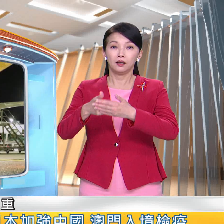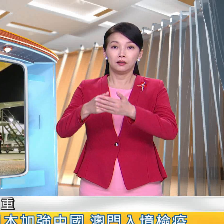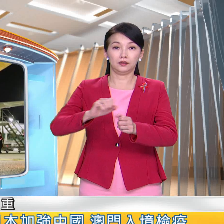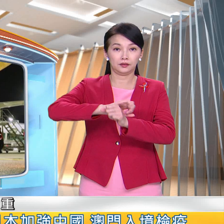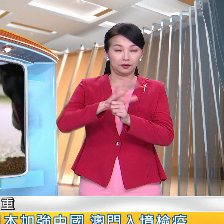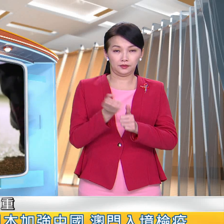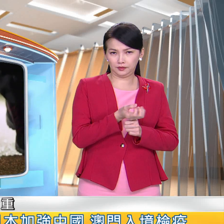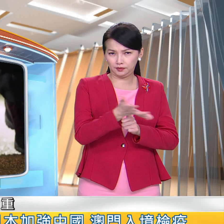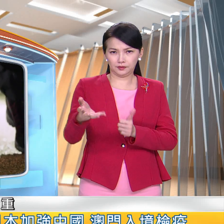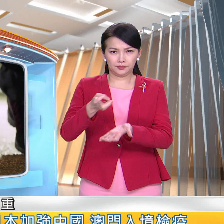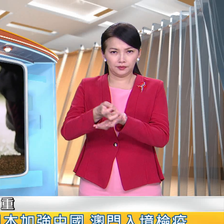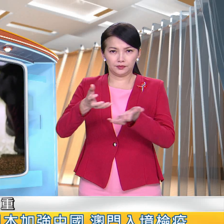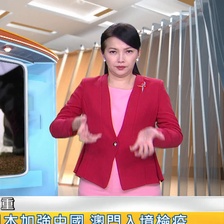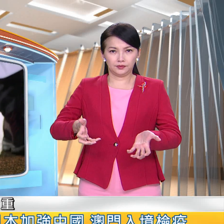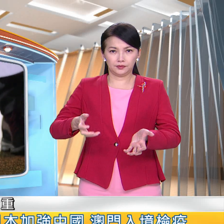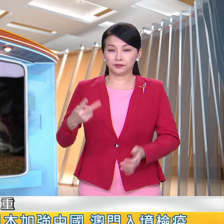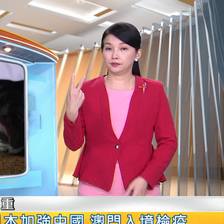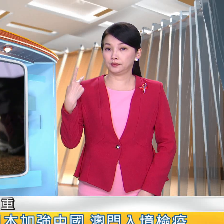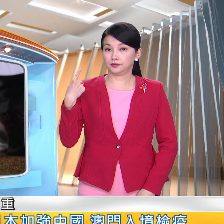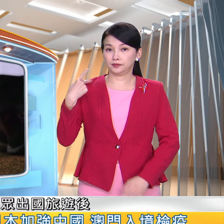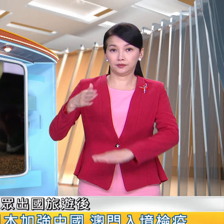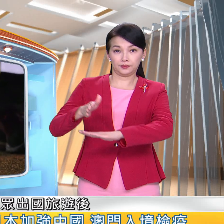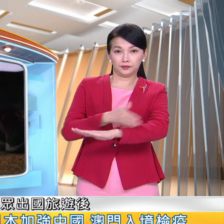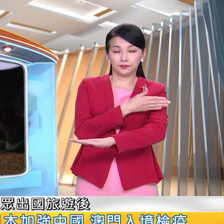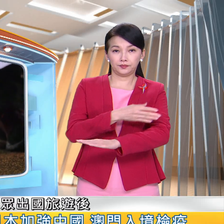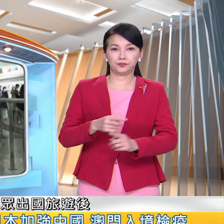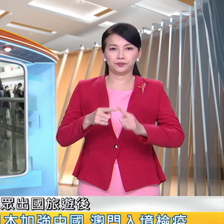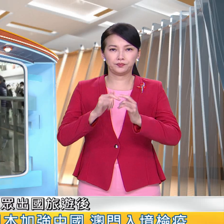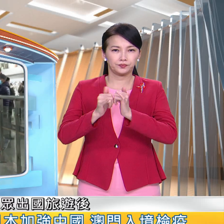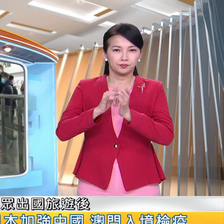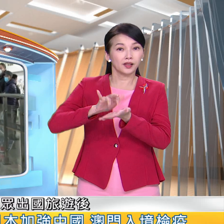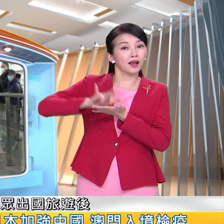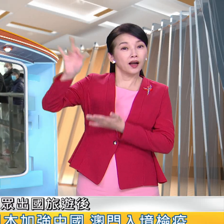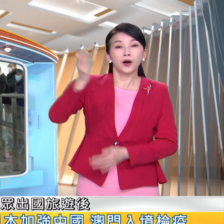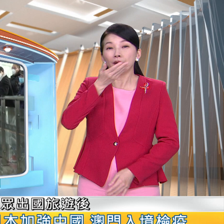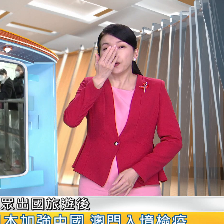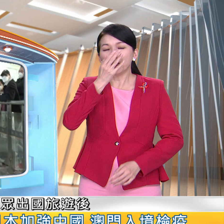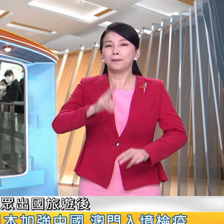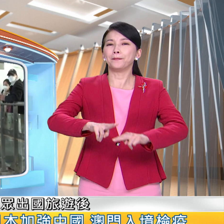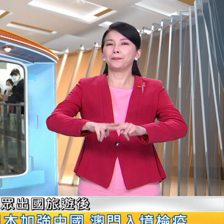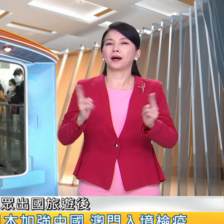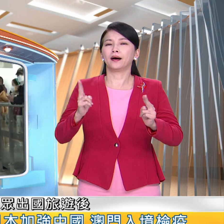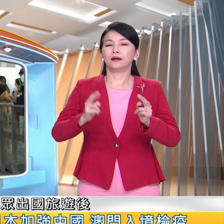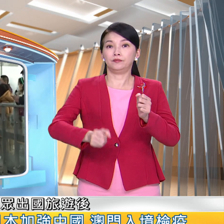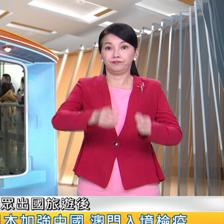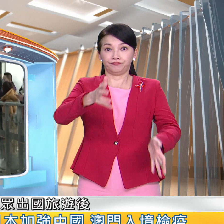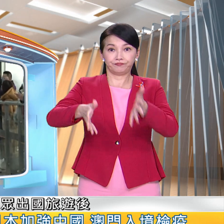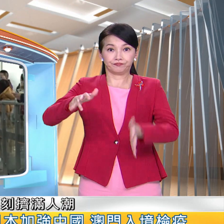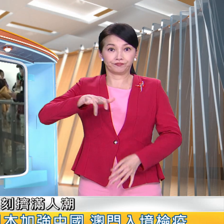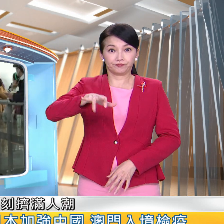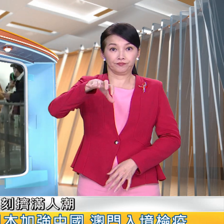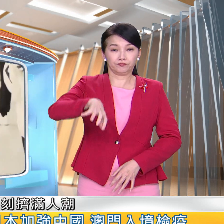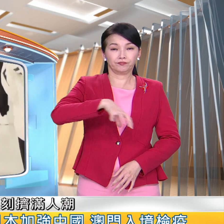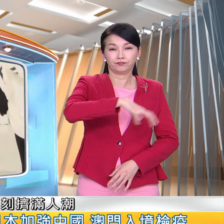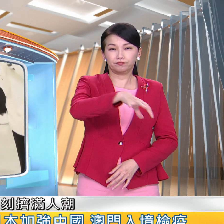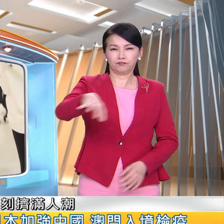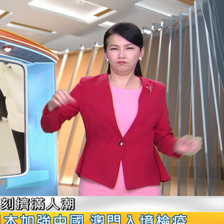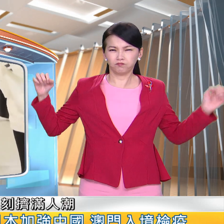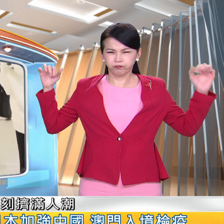中国新冠疫情严重，前天起开放让民众出国旅游之后，各大城市机场